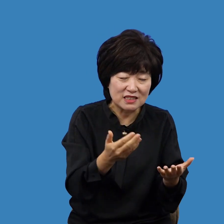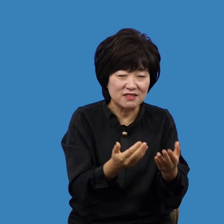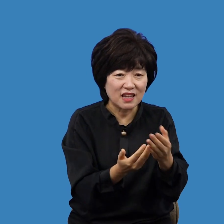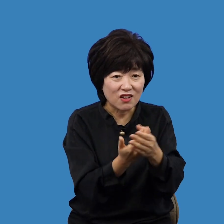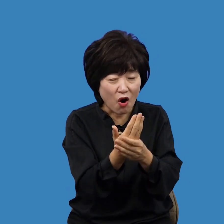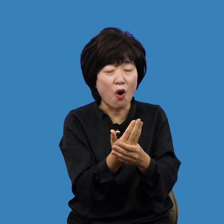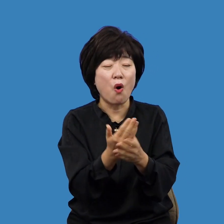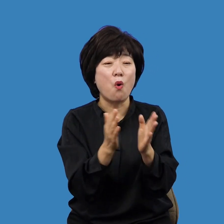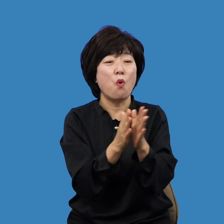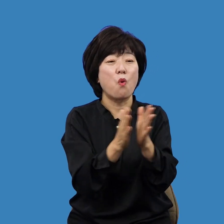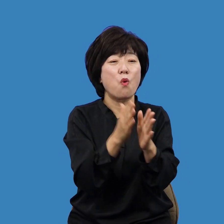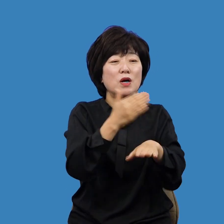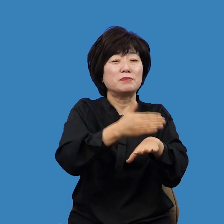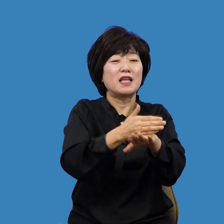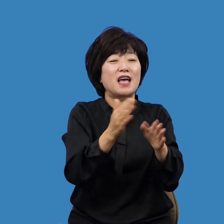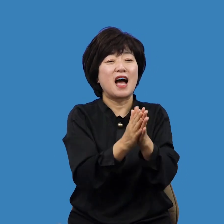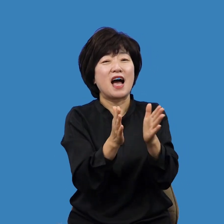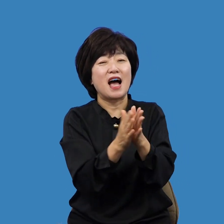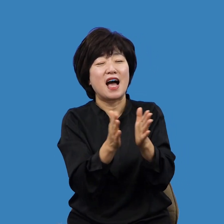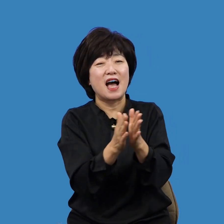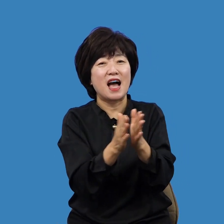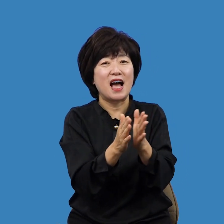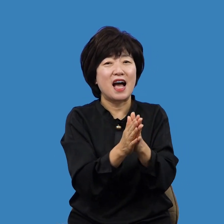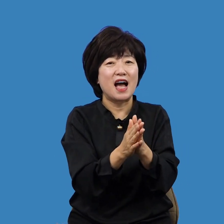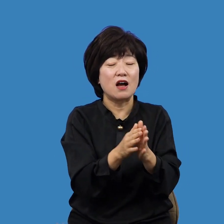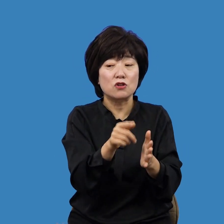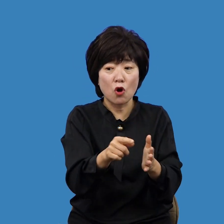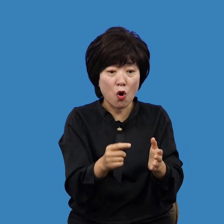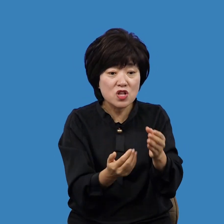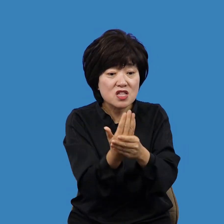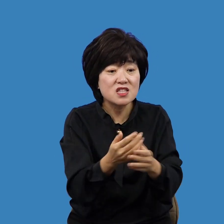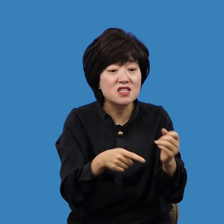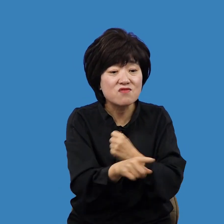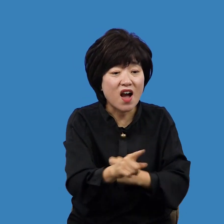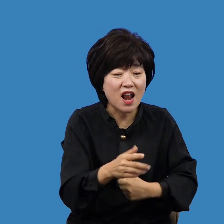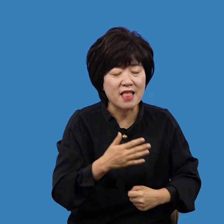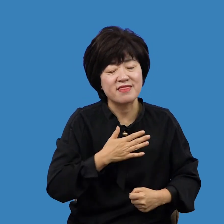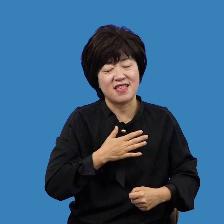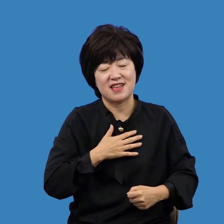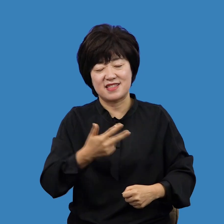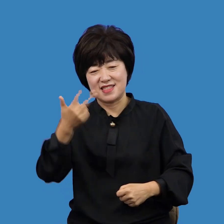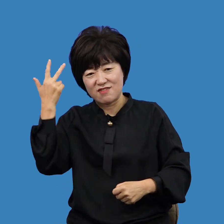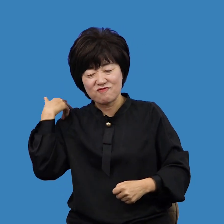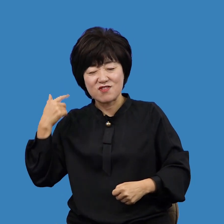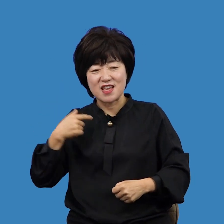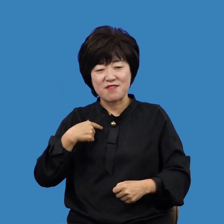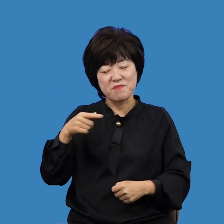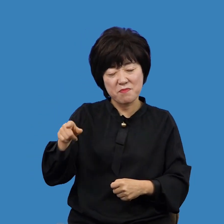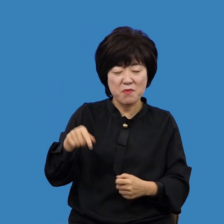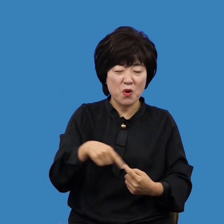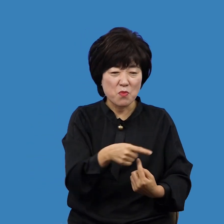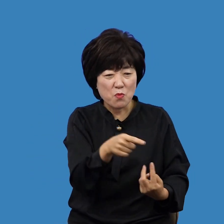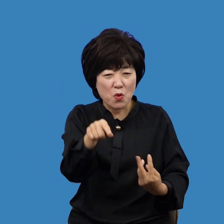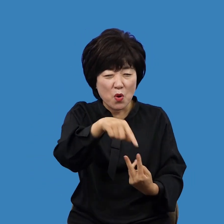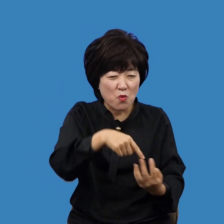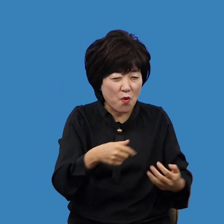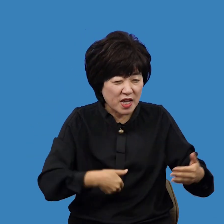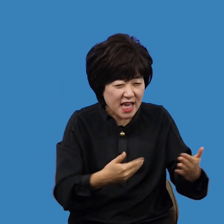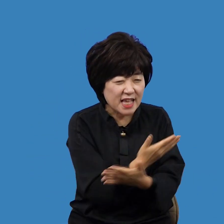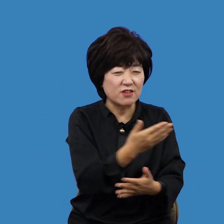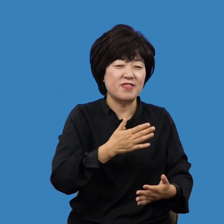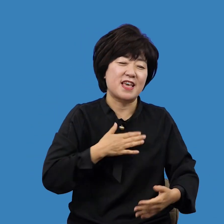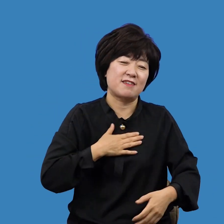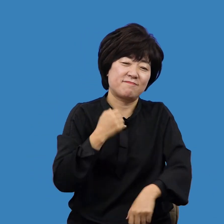일어났어. 그래서 와 감사하다 하나님께 이런 일을 하셨다 그랬더니 그거 왜 일어난 줄 알아? 사실은 내가 지난주에 이렇게 하고 저 사람이 이렇게 했더니 이 사람이 회개해가지고 그래서 이렇게